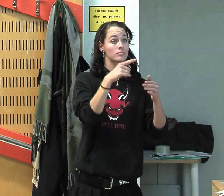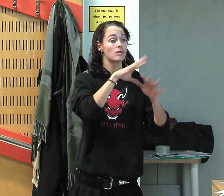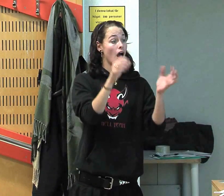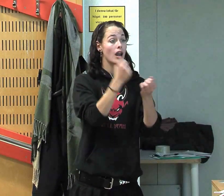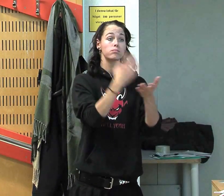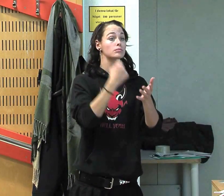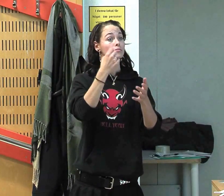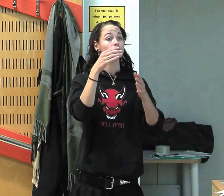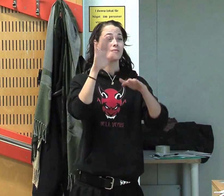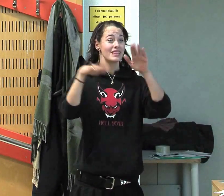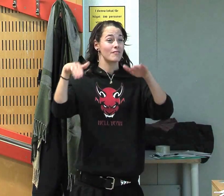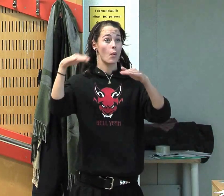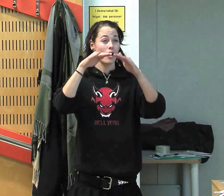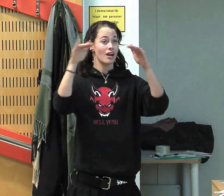När man har gått grundskolan 10 år